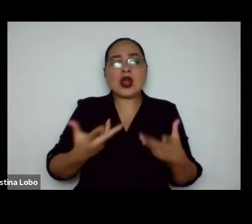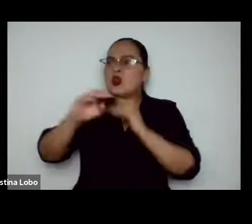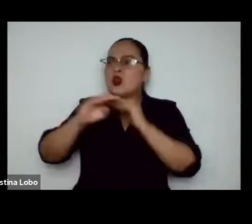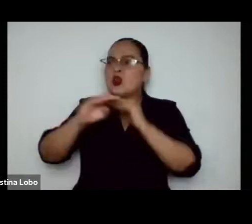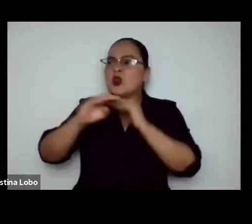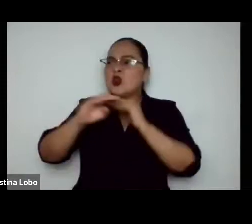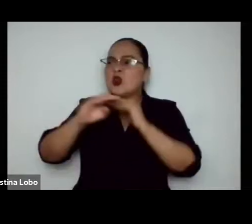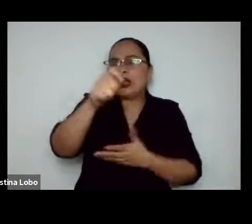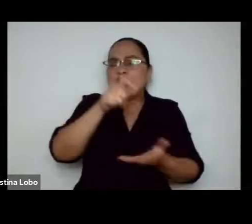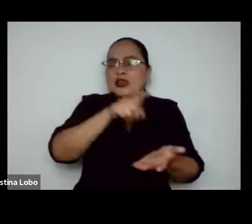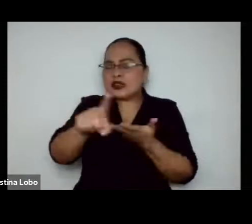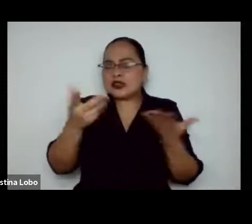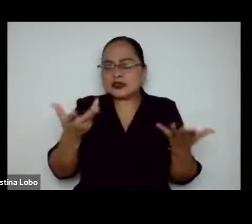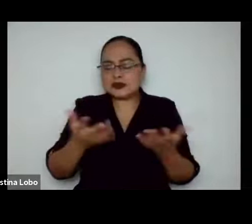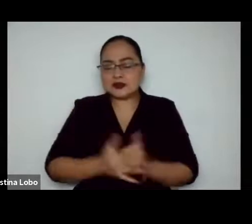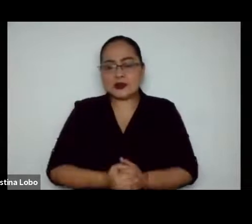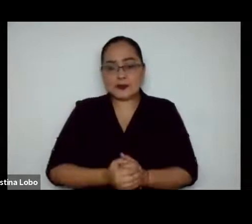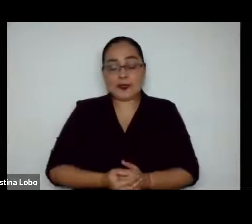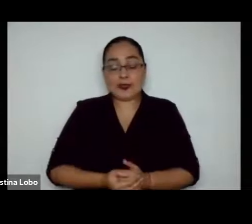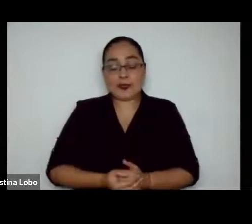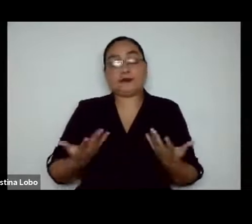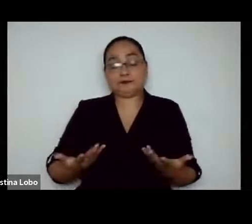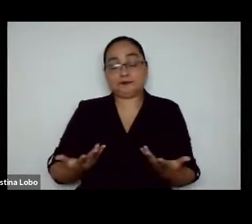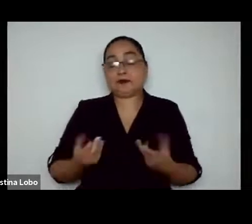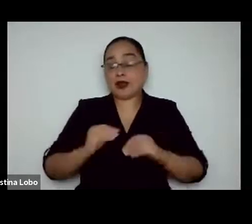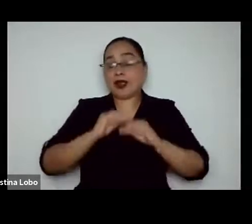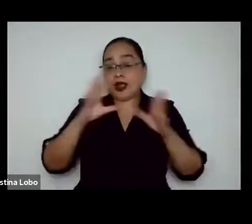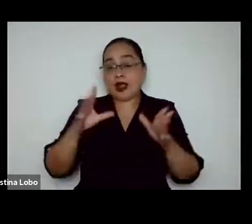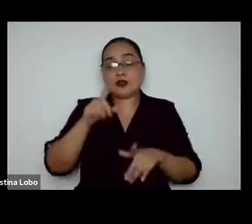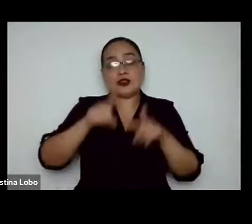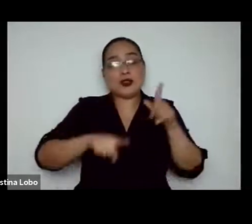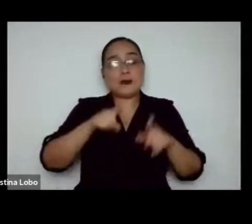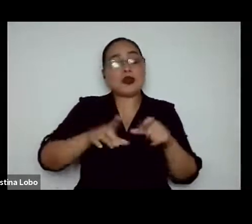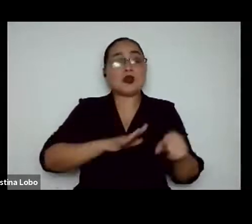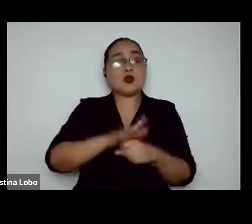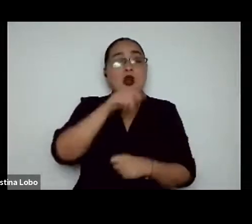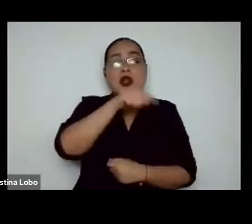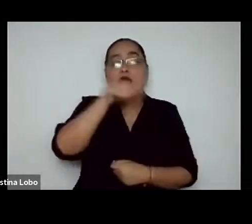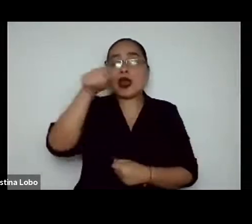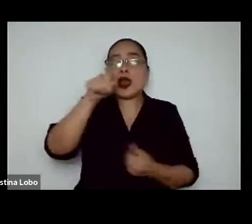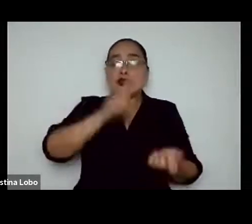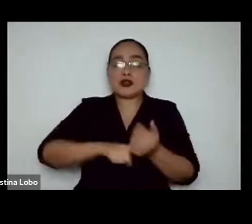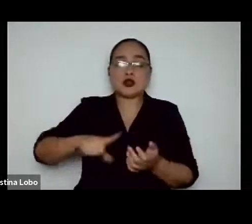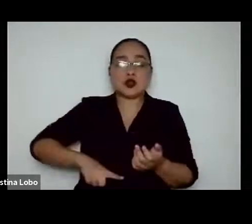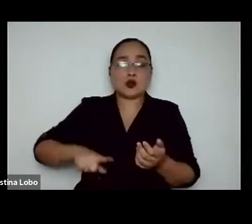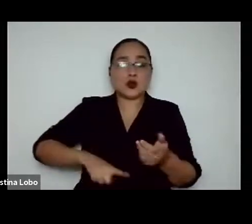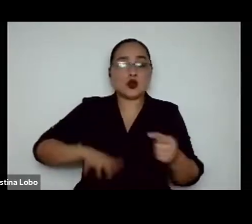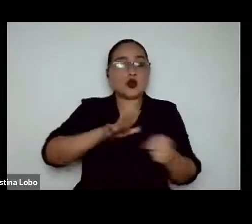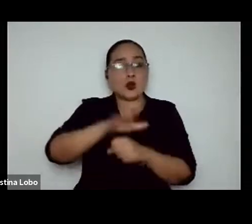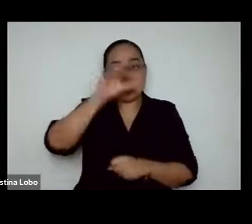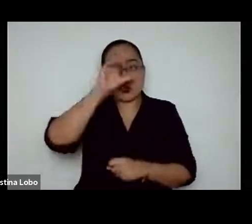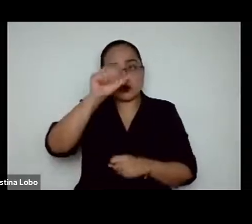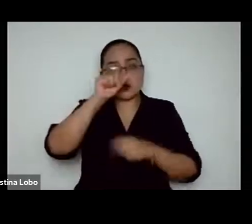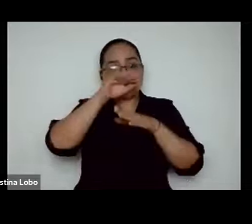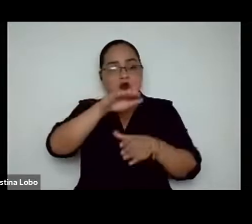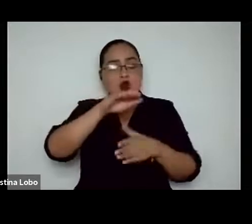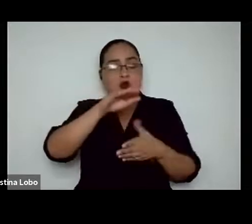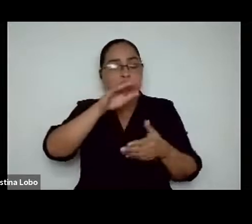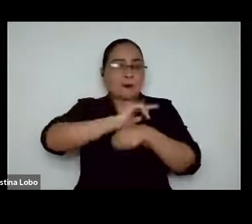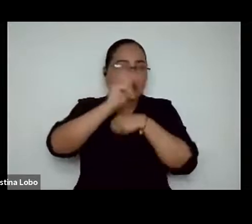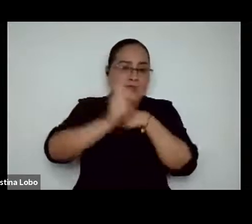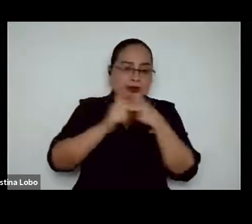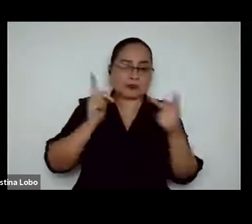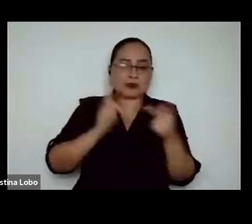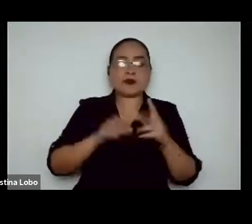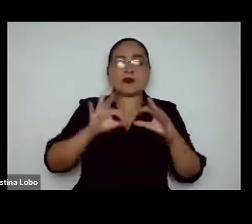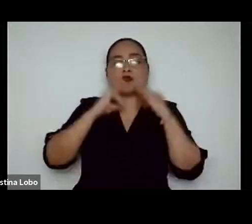etcétera. Influye mucho la concepción, digamos, del Estado y de la democracia y de la teoría política